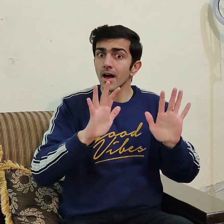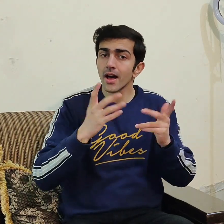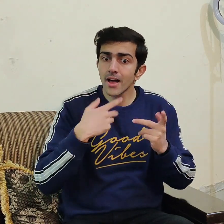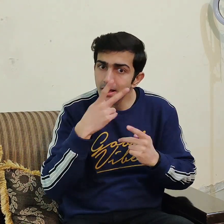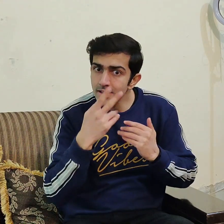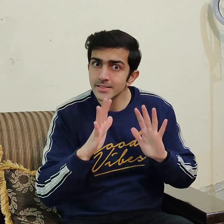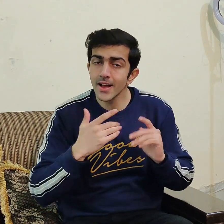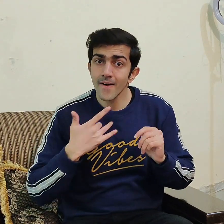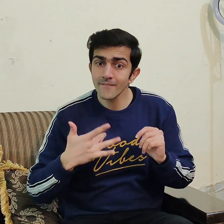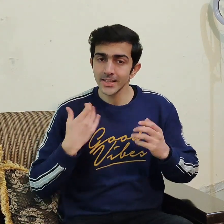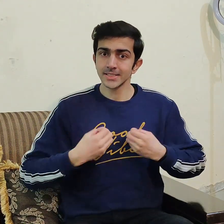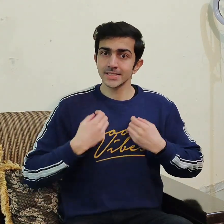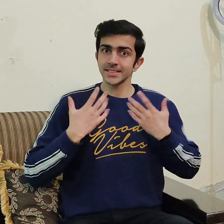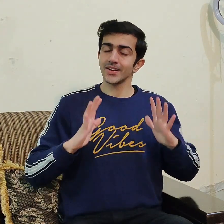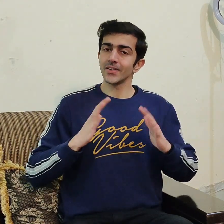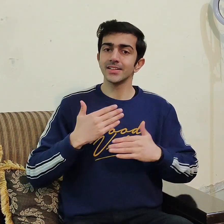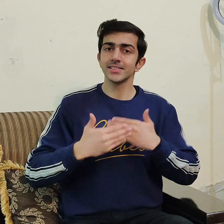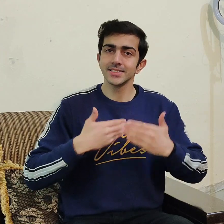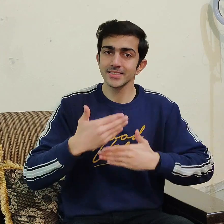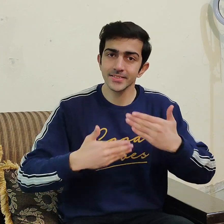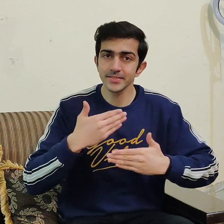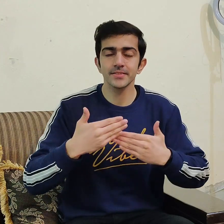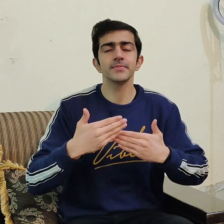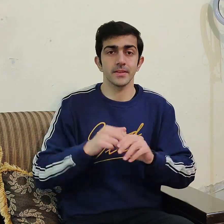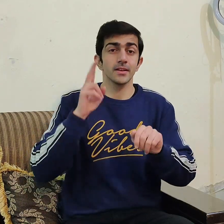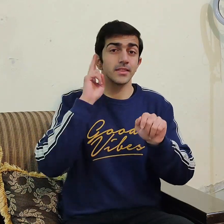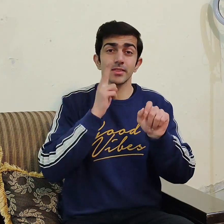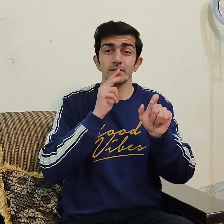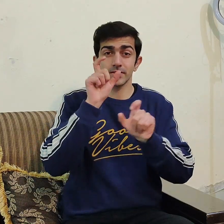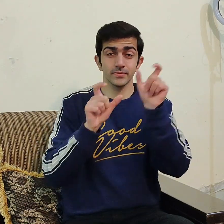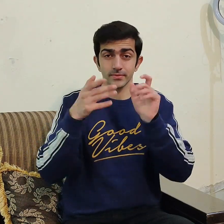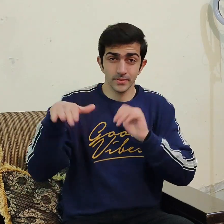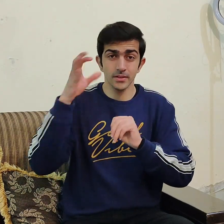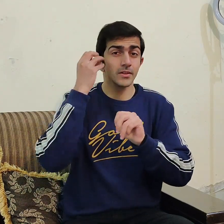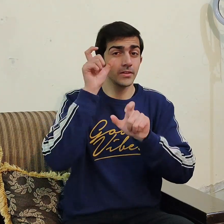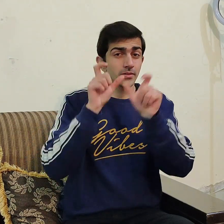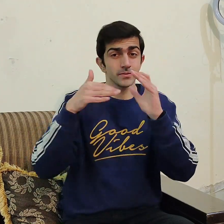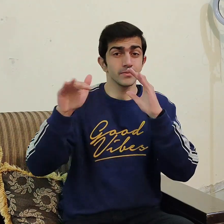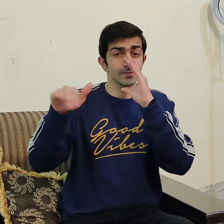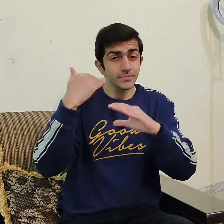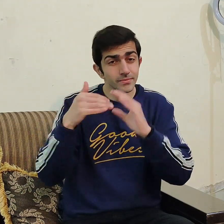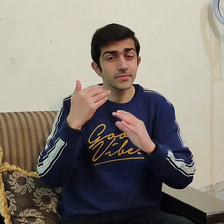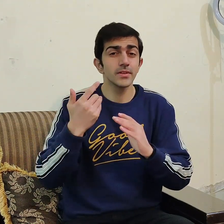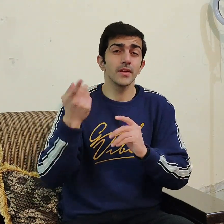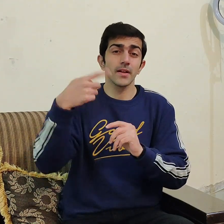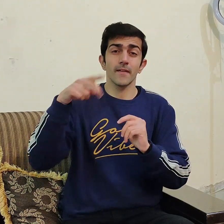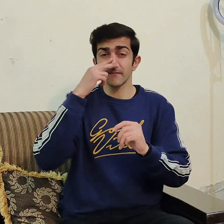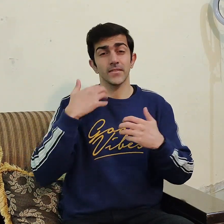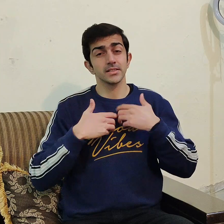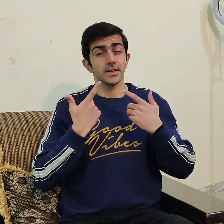जो भी लोग अब दोबारा से व्यू करना शुरू कर रहे हैं तो मुझे खुशी हो रही है। डेफ लोग, हेयरिंग लोग, बाकी सब